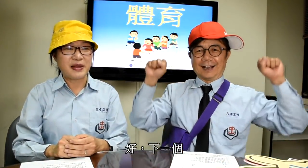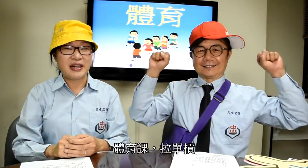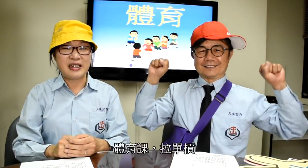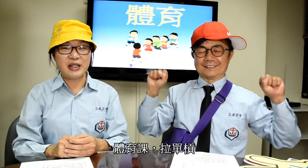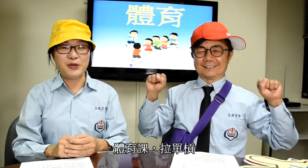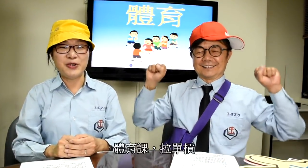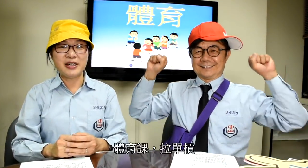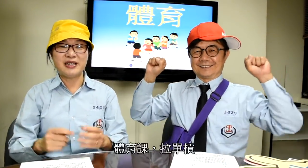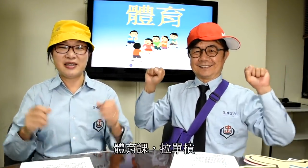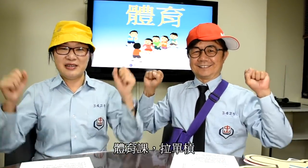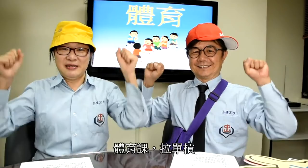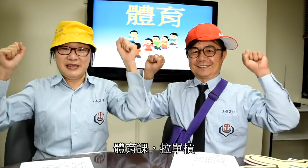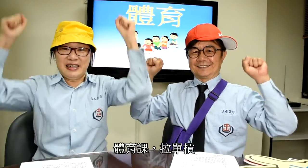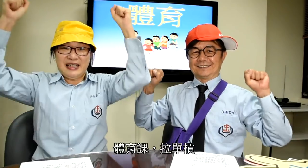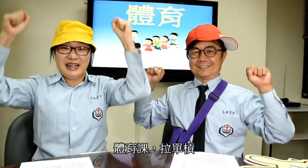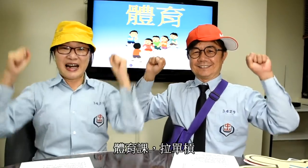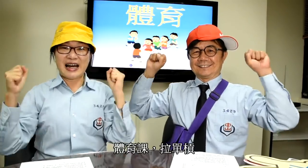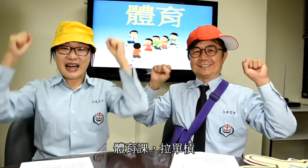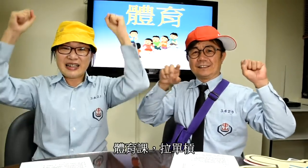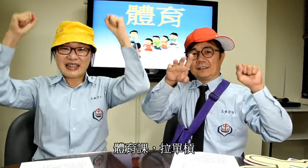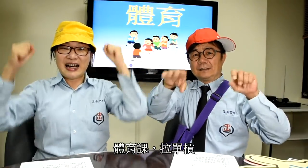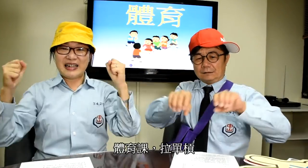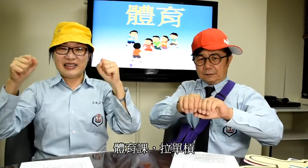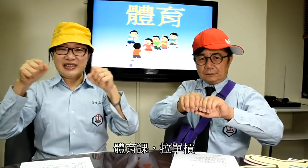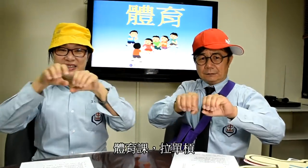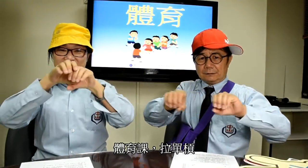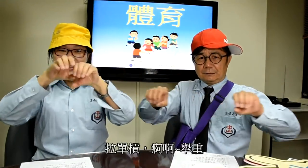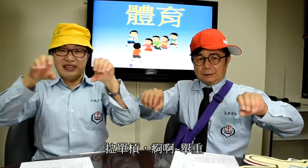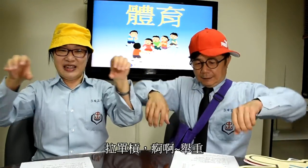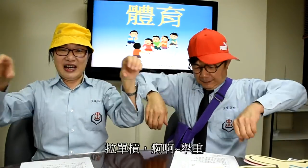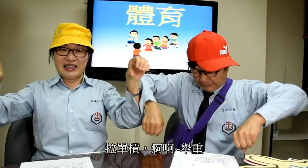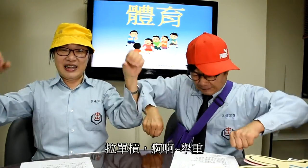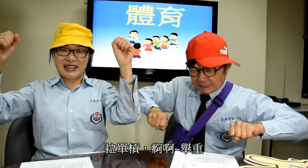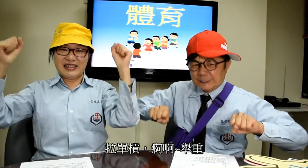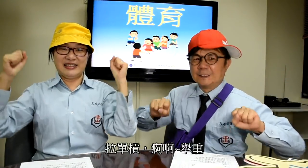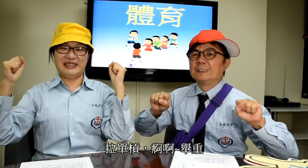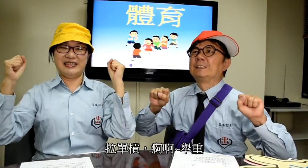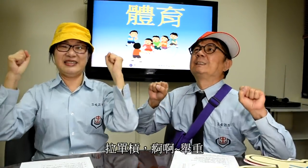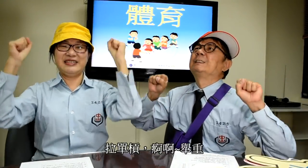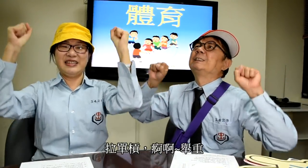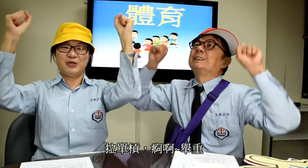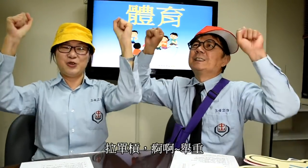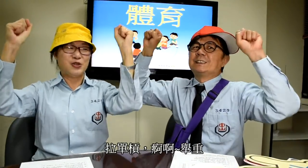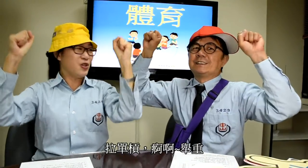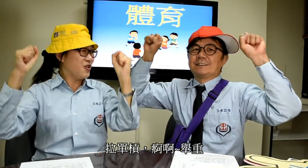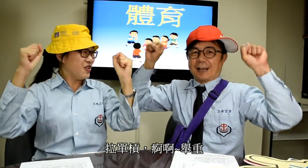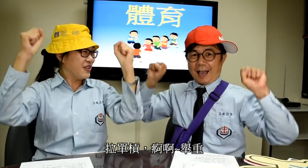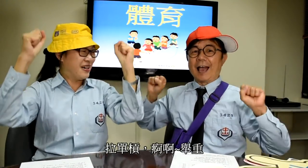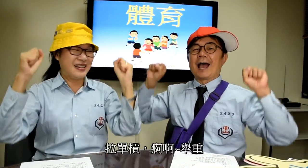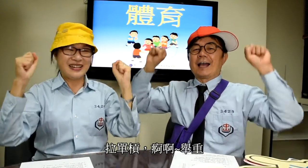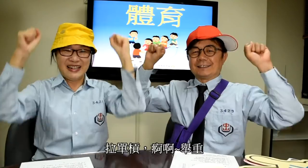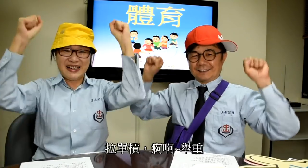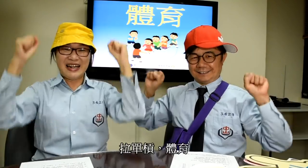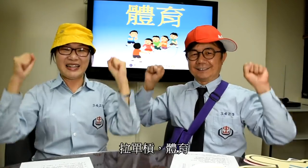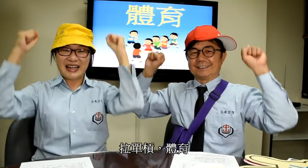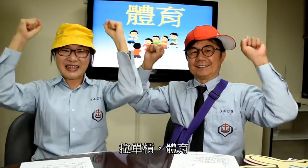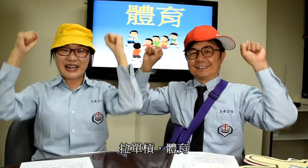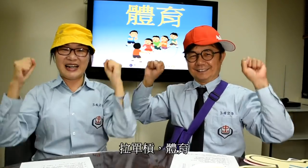体育课拉单杠，拉单杠，举重，拉单杠，